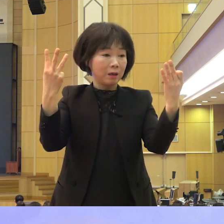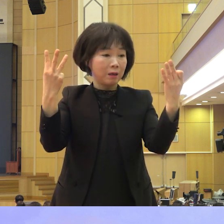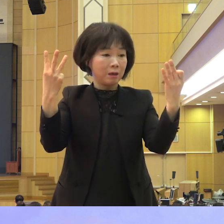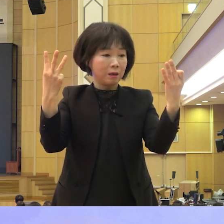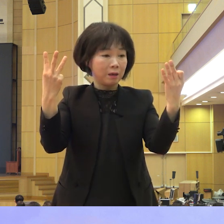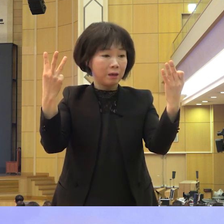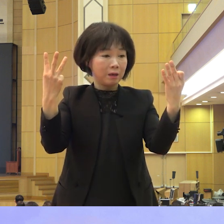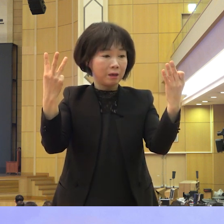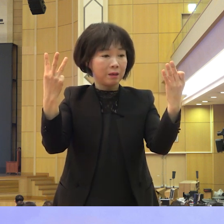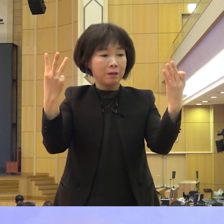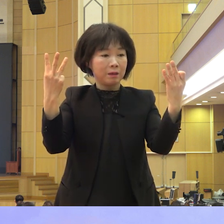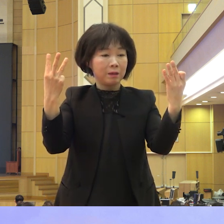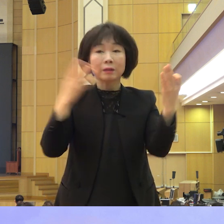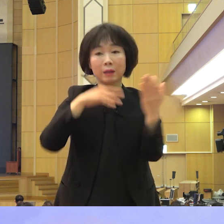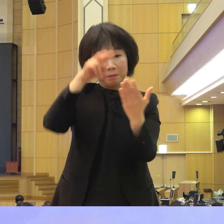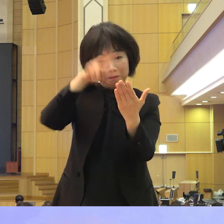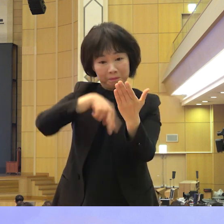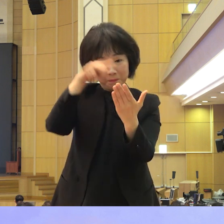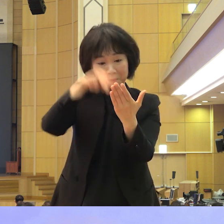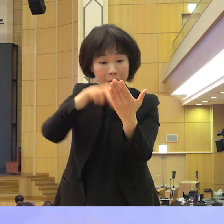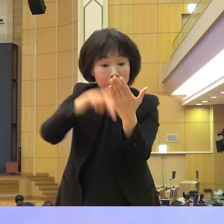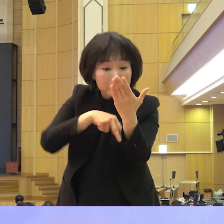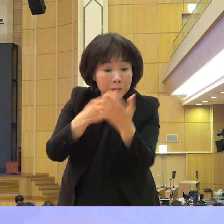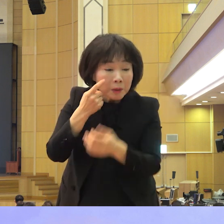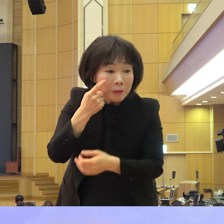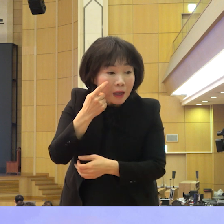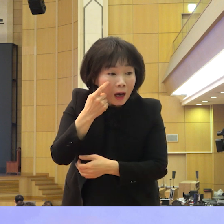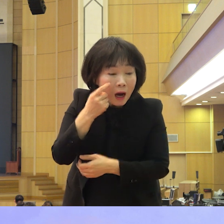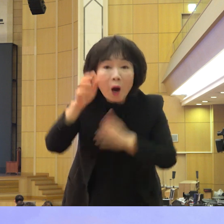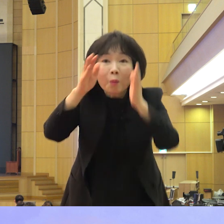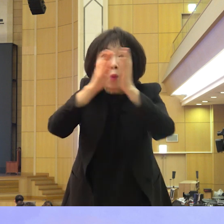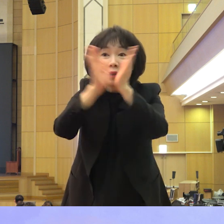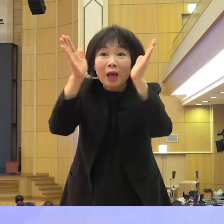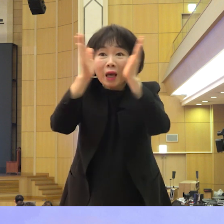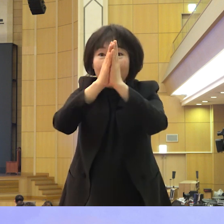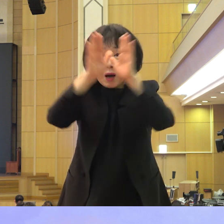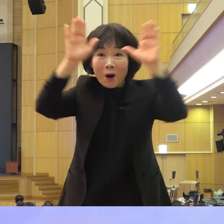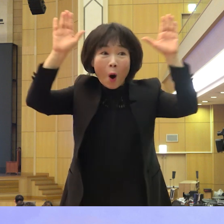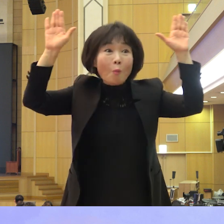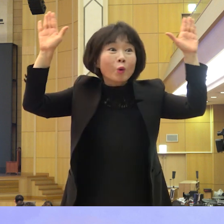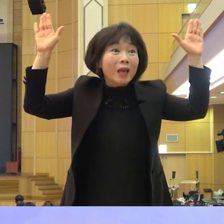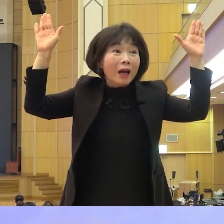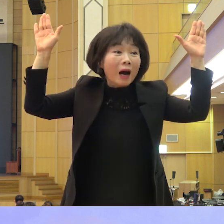15절 말씀인데 145페이지. 모세가